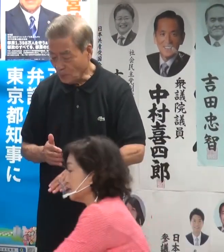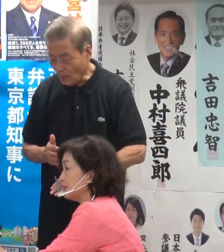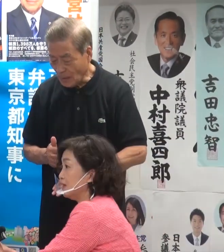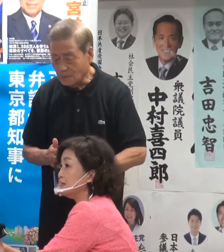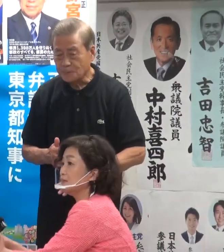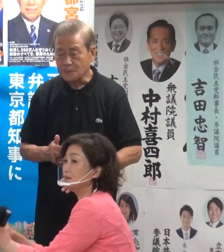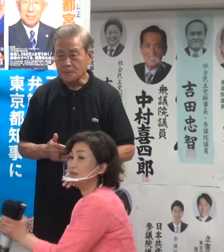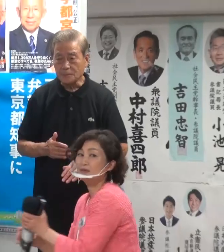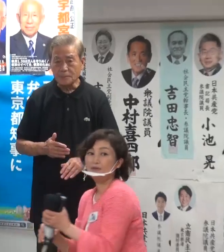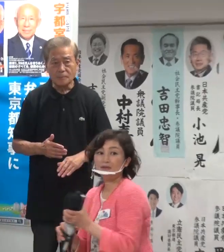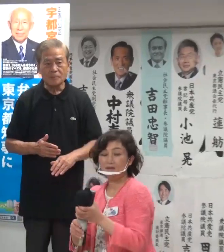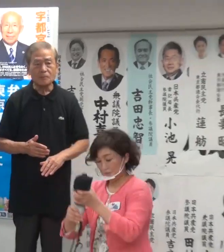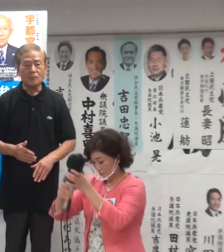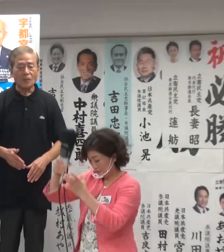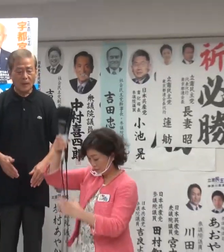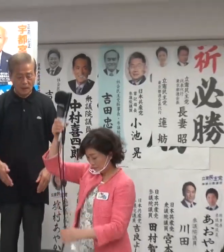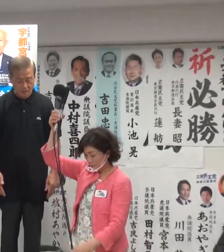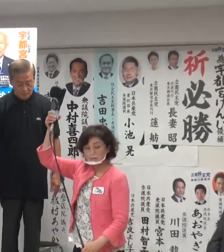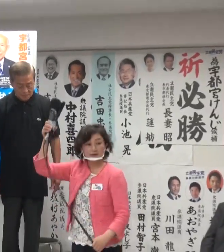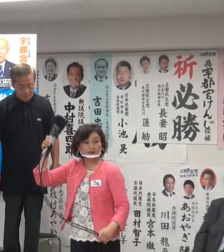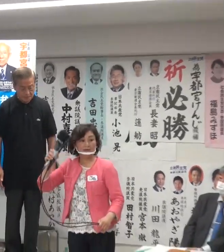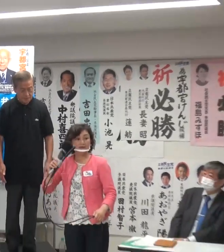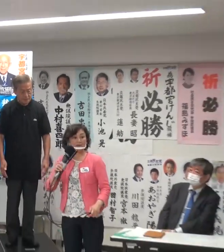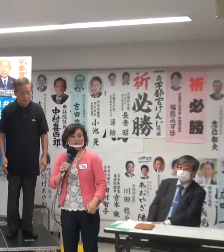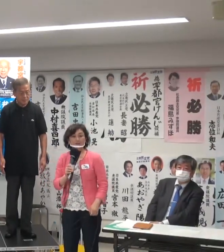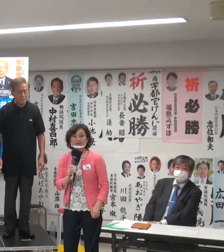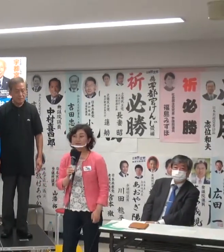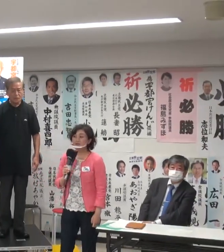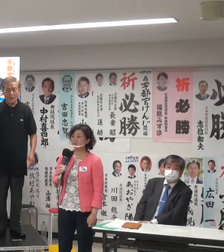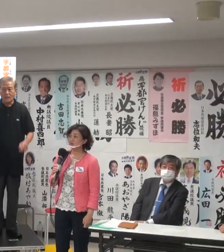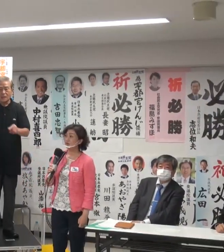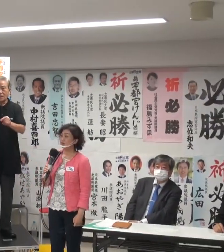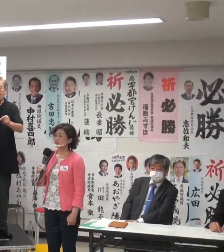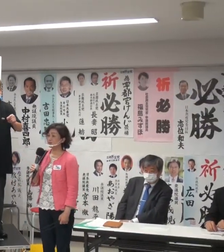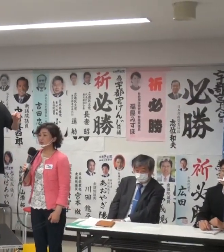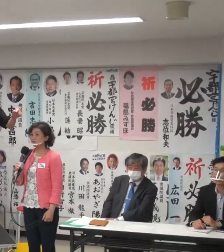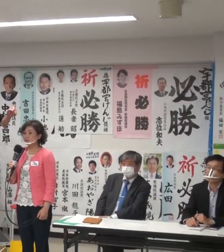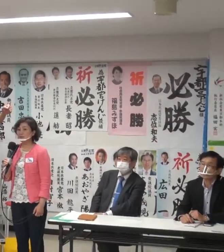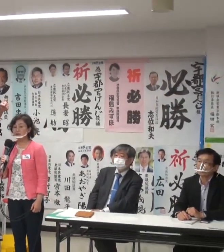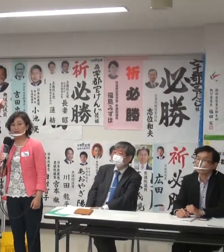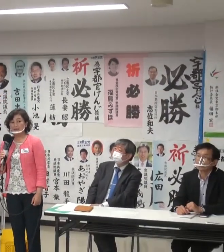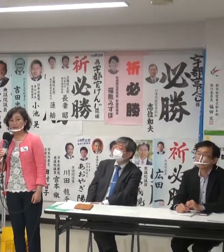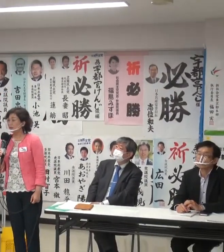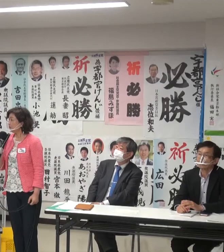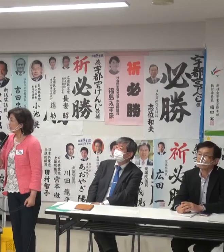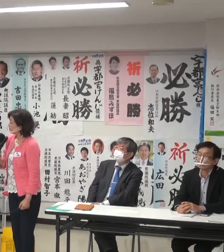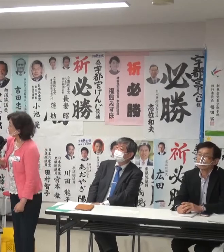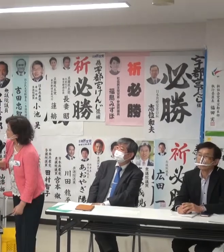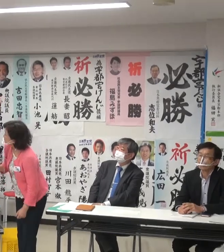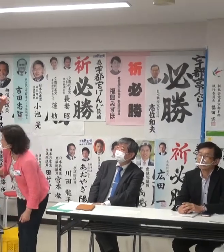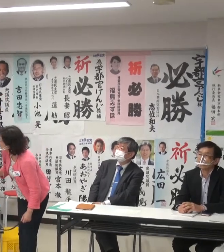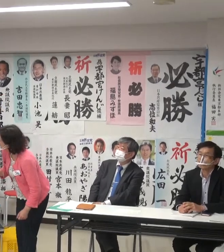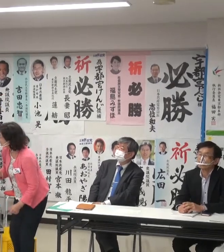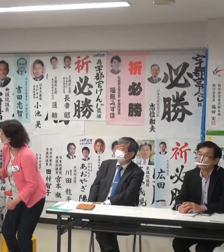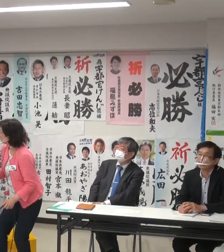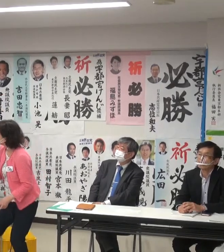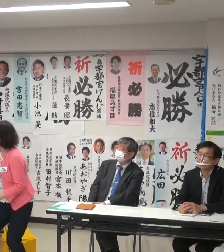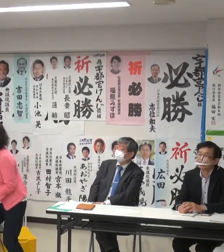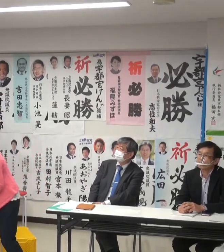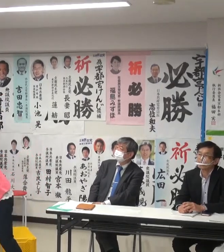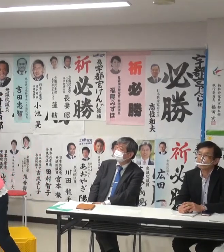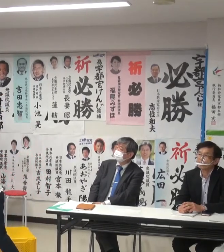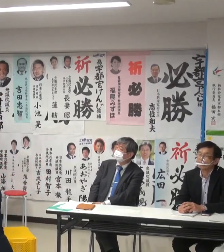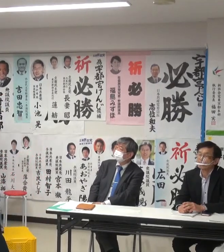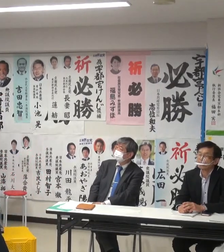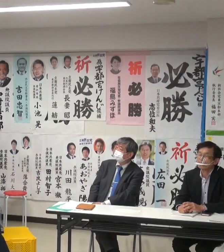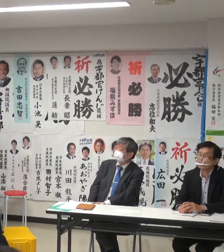大丈夫そうですか。はい、ありがとうございます。じゃあちょっとマイクを返して、はい、はい。長時間にわたりましてありがとうございます。ではあの娘さんからちょっ